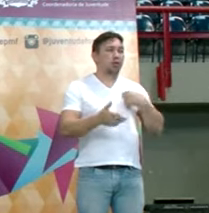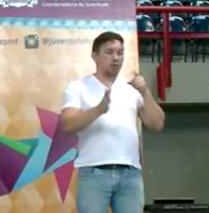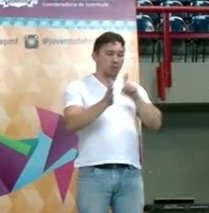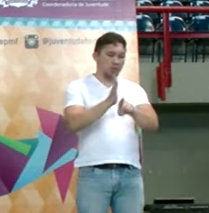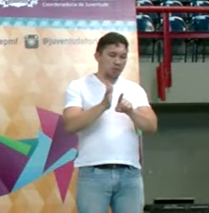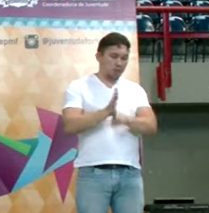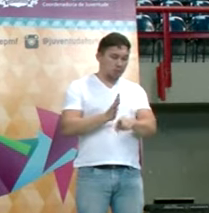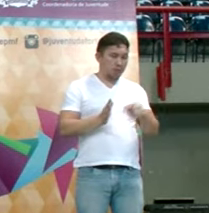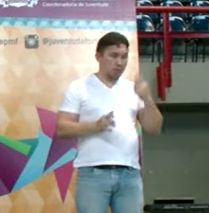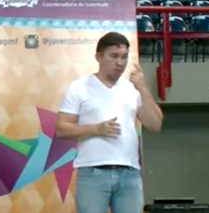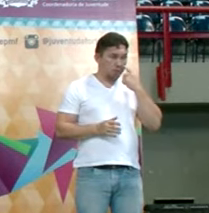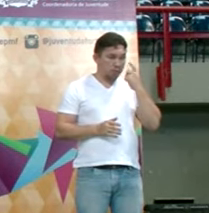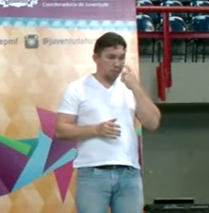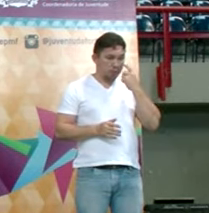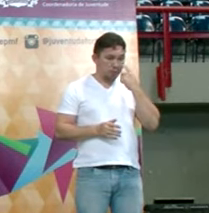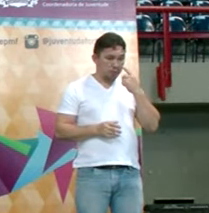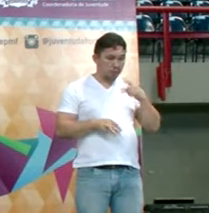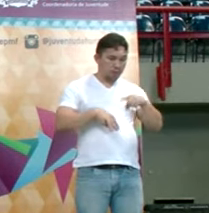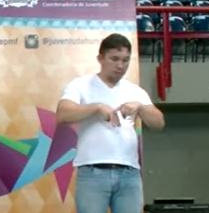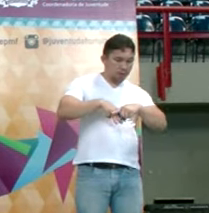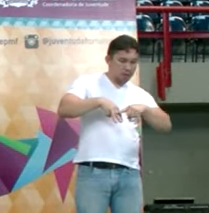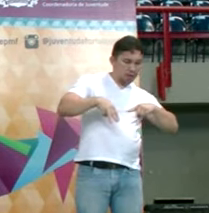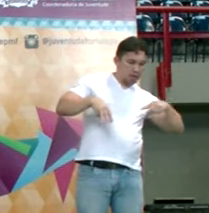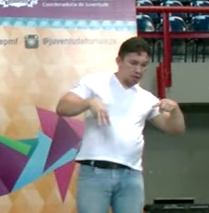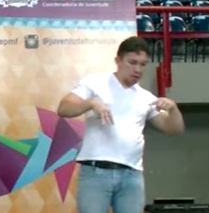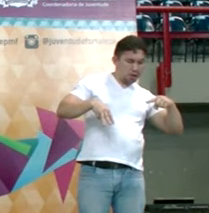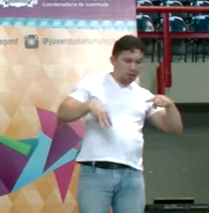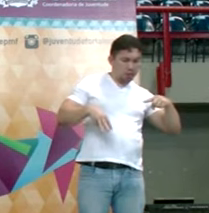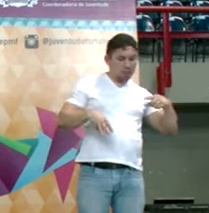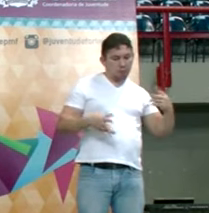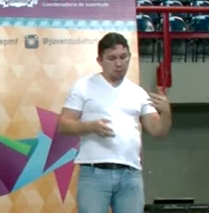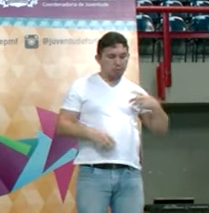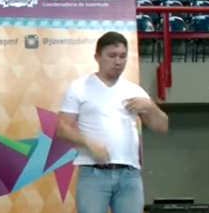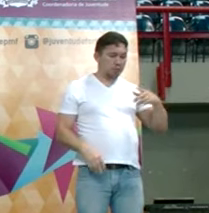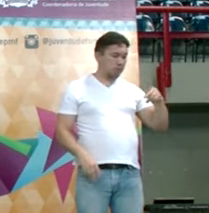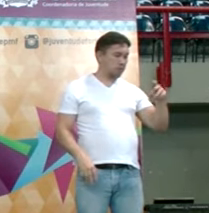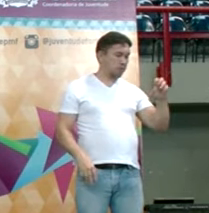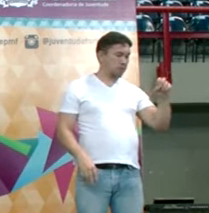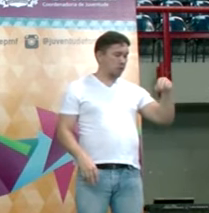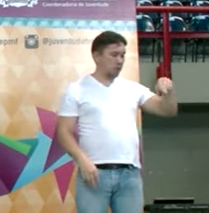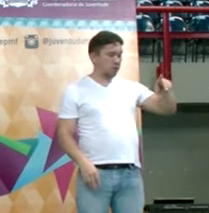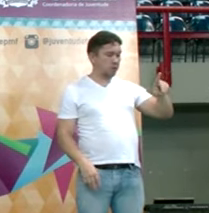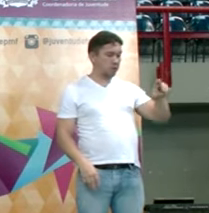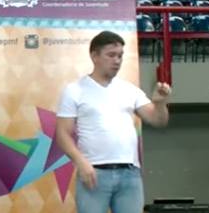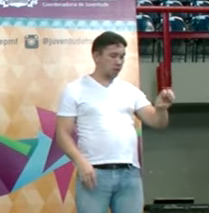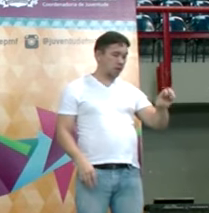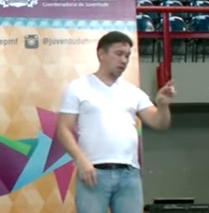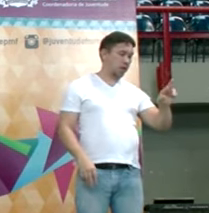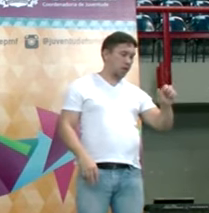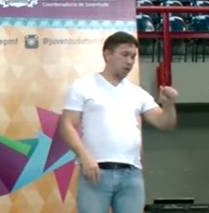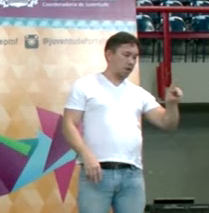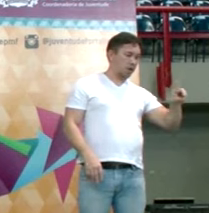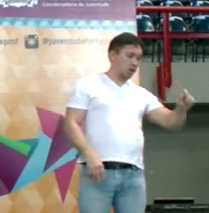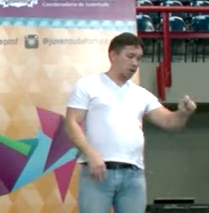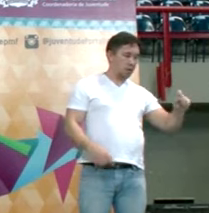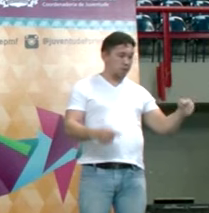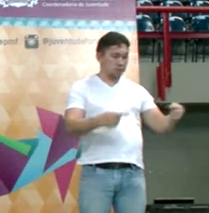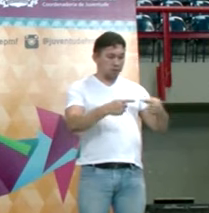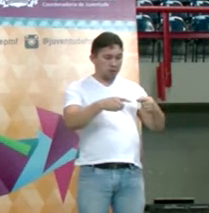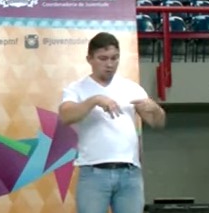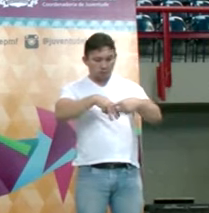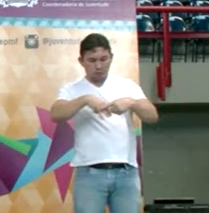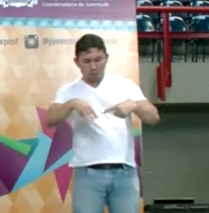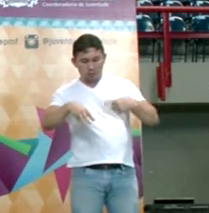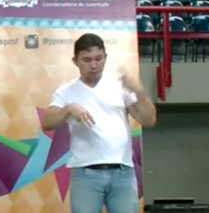questões de média Nas questões de média ponderada certo para você entender que tem a ver com média